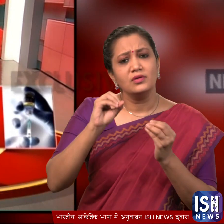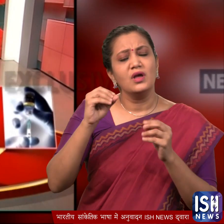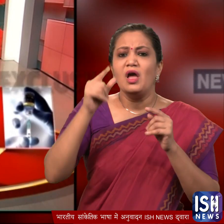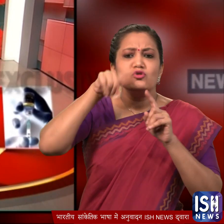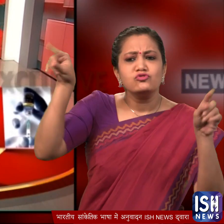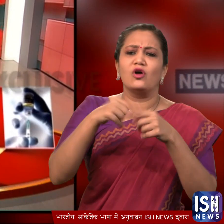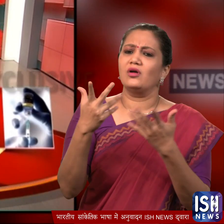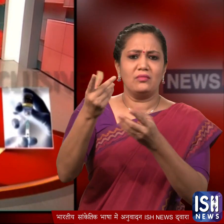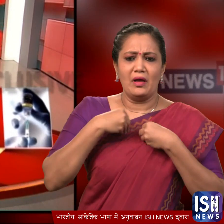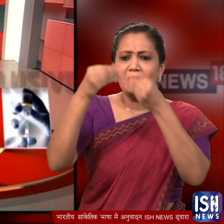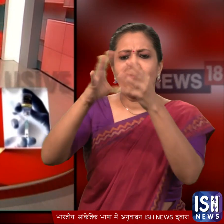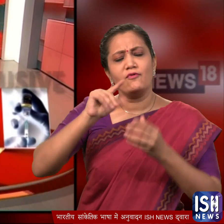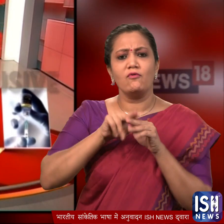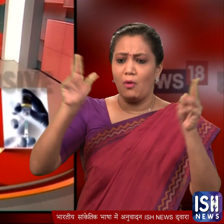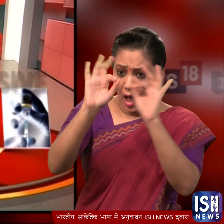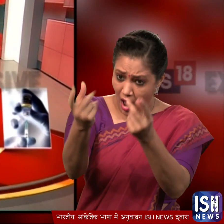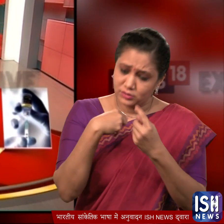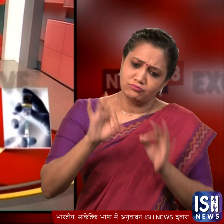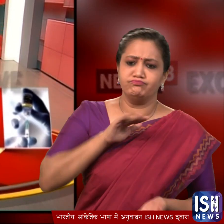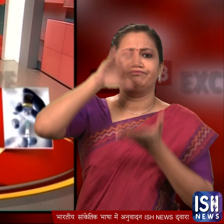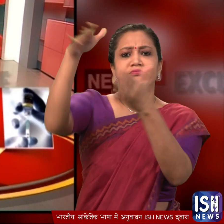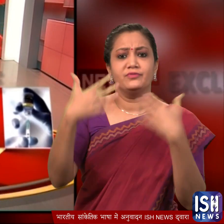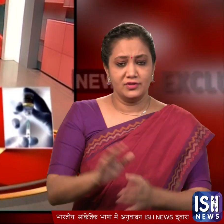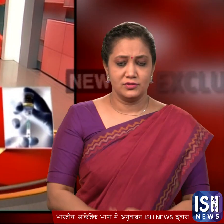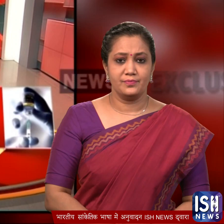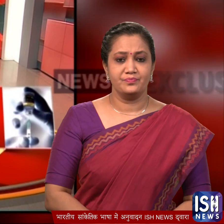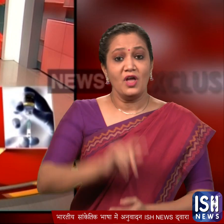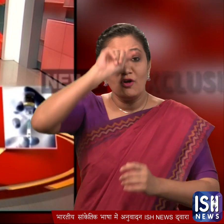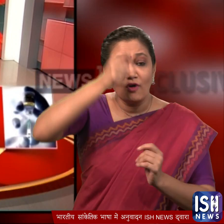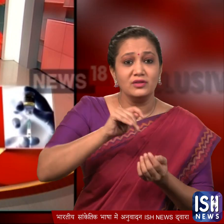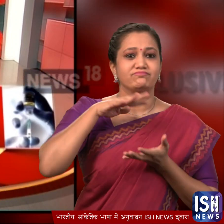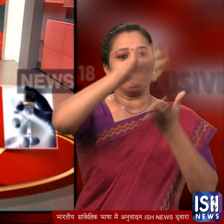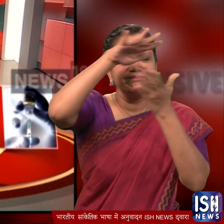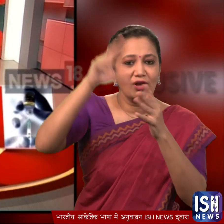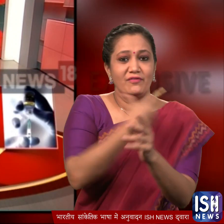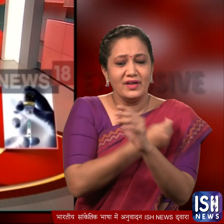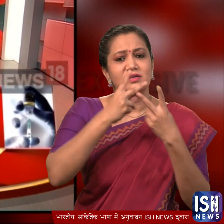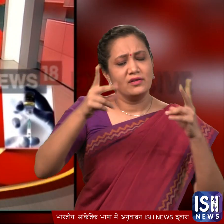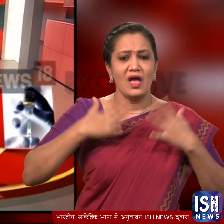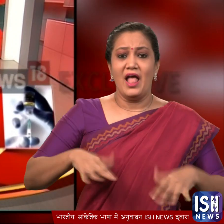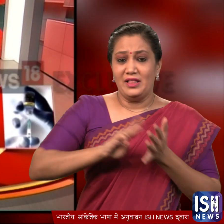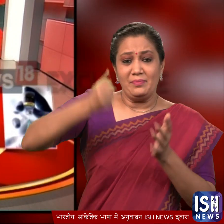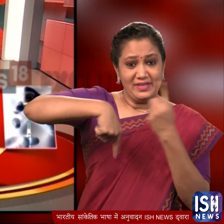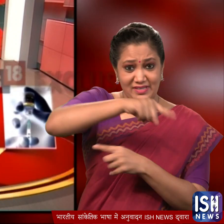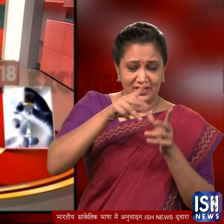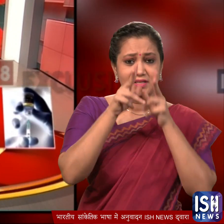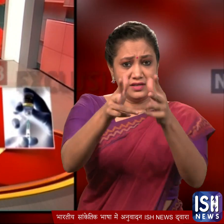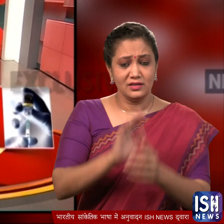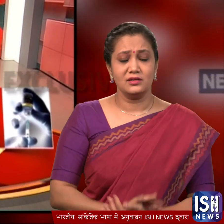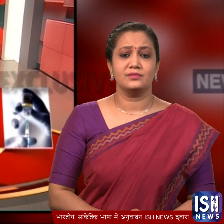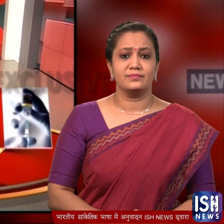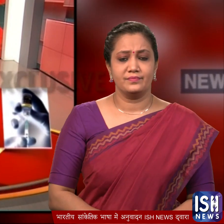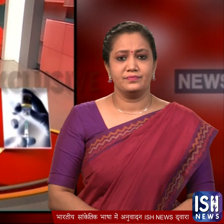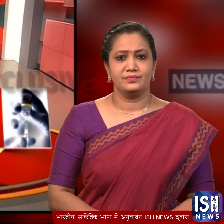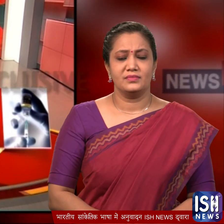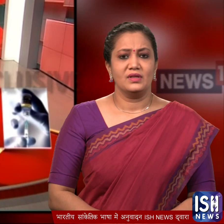के आरोपों को मंत्रालय ने आधारहीन बताया। विदेशों में वैक्सीन भेजे जाने से जुड़े सवालों पर भी स्वास्थ्य मंत्रालय ने सफाई दी। मंत्रालय